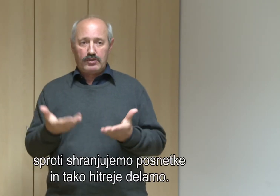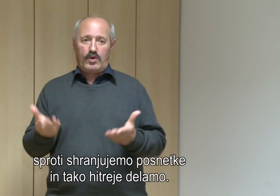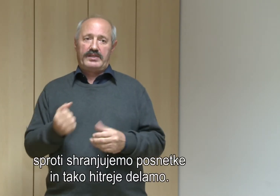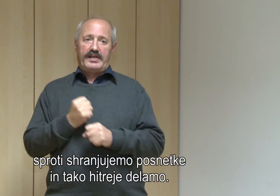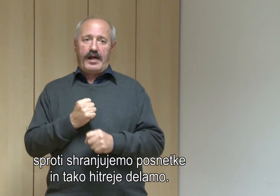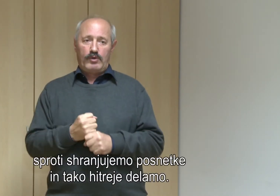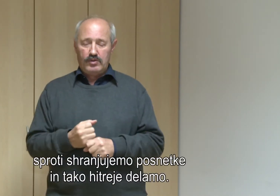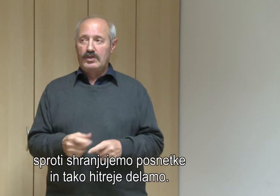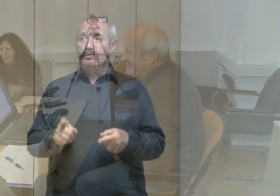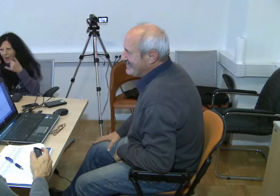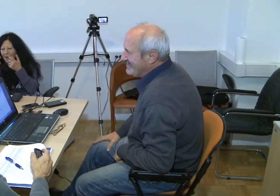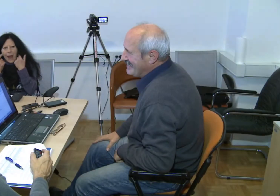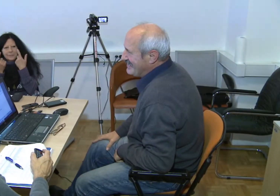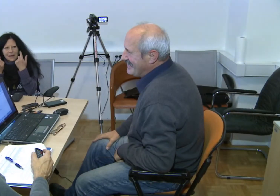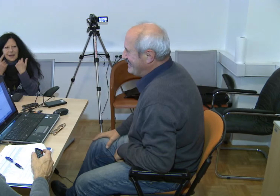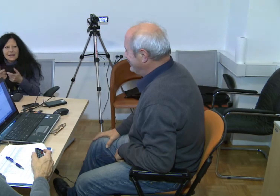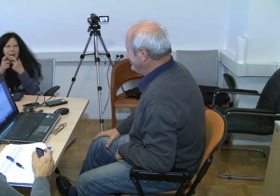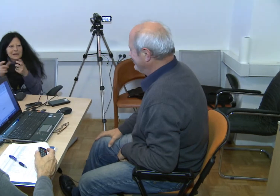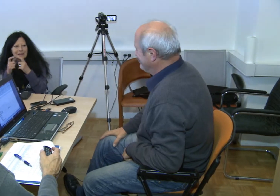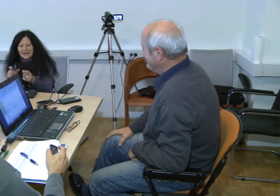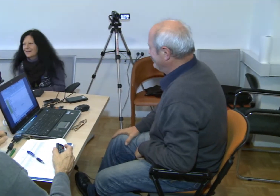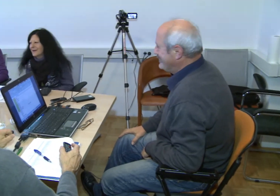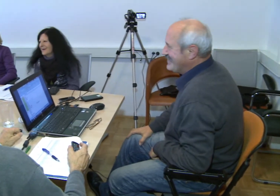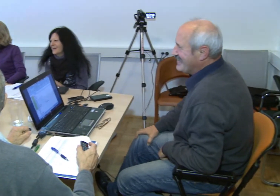giustamente io torno l'anno